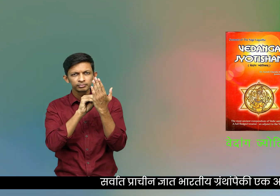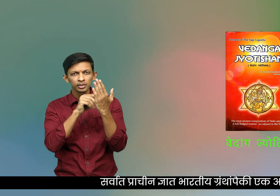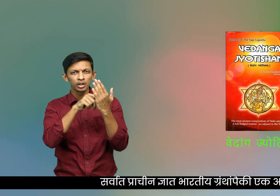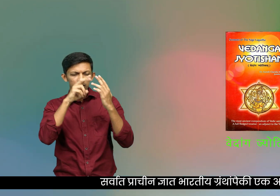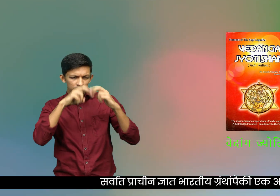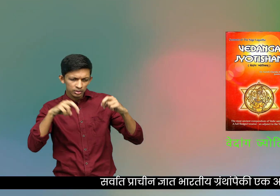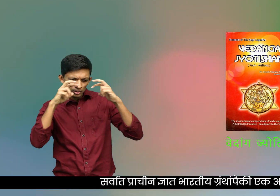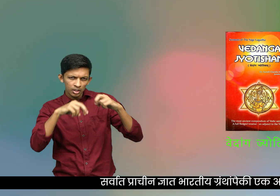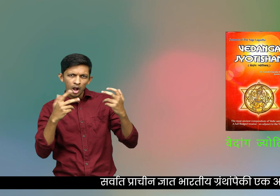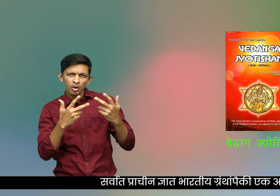ग्रंथांपैकी एक आहे.